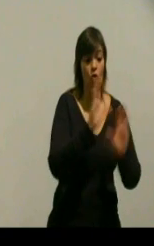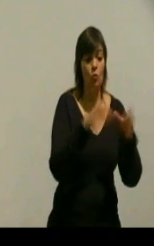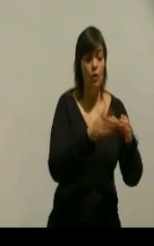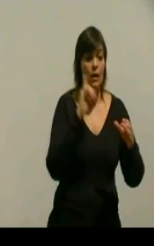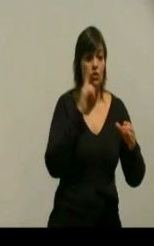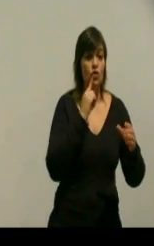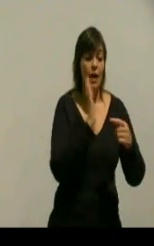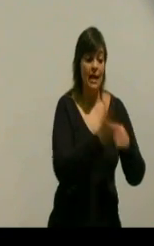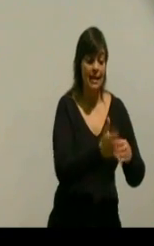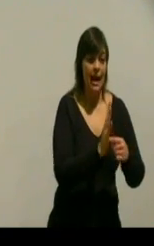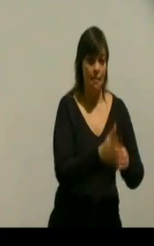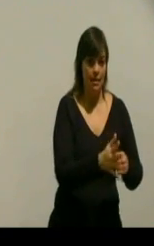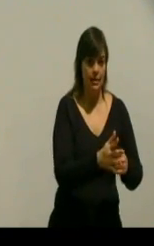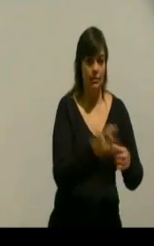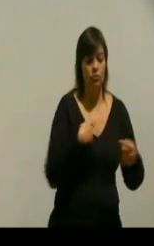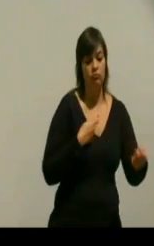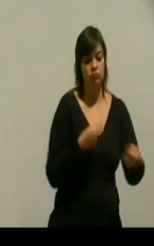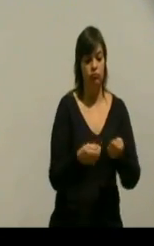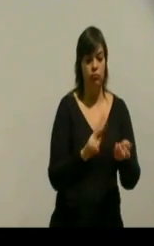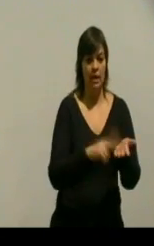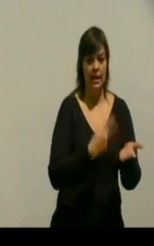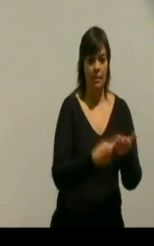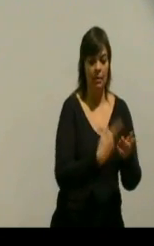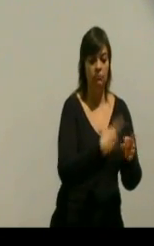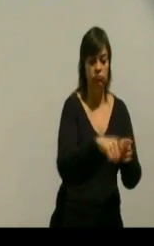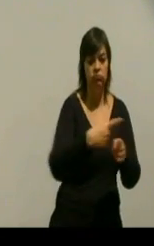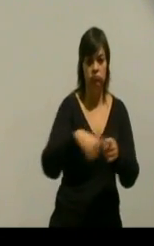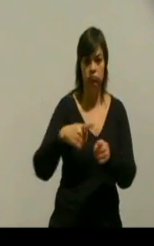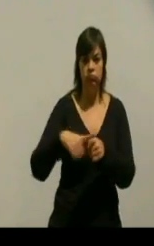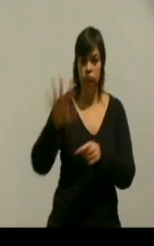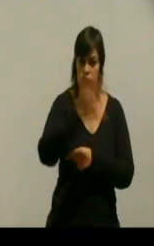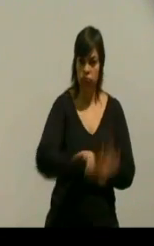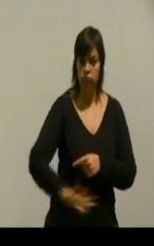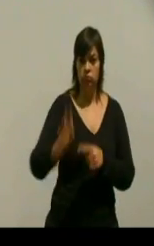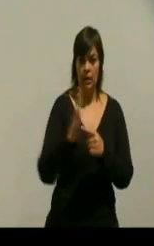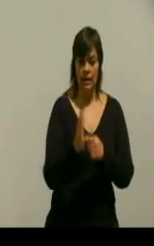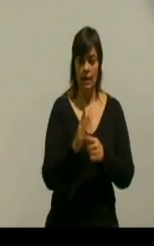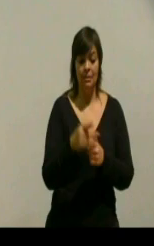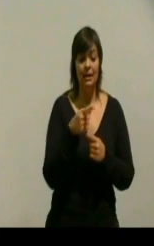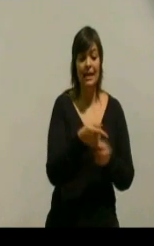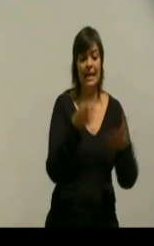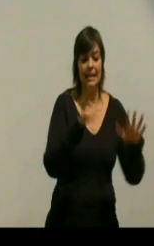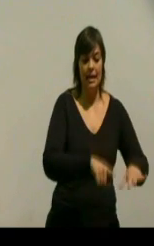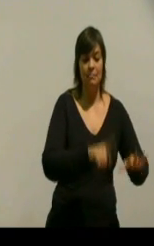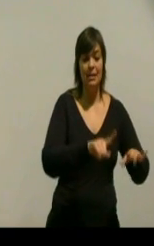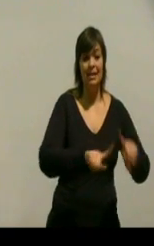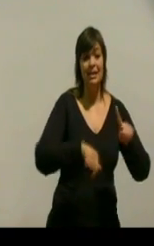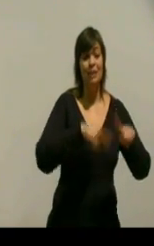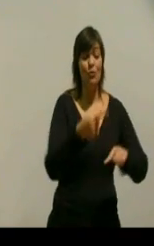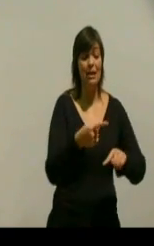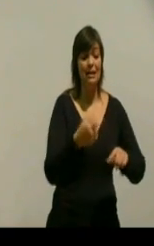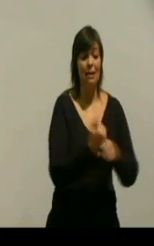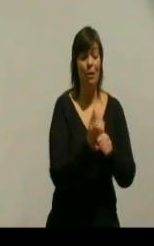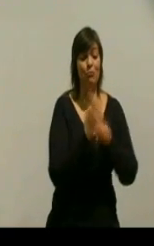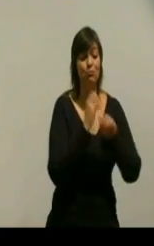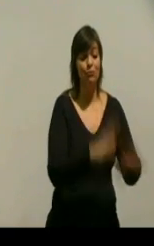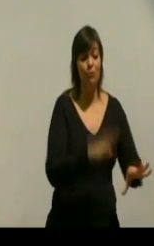Sorda de Castilla-La Mancha. Y estuve allí unos 6 meses. Después dejé este trabajo porque me